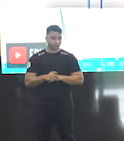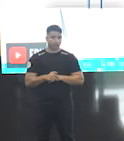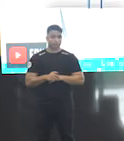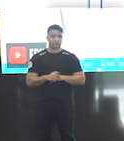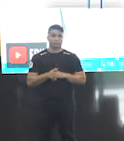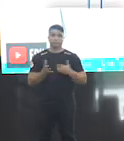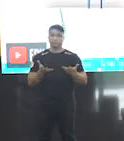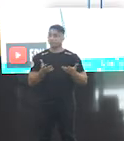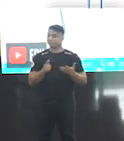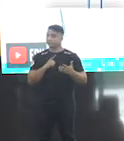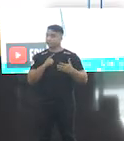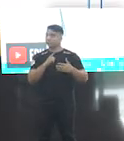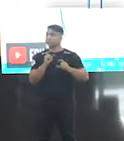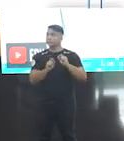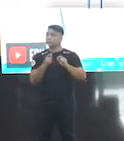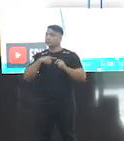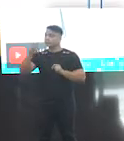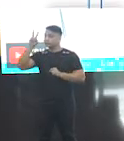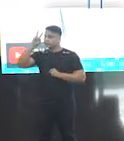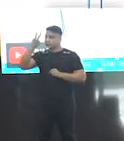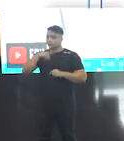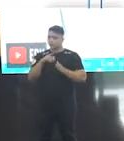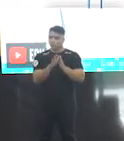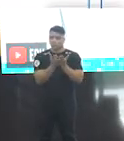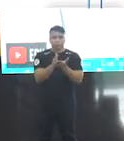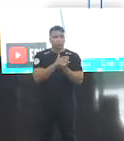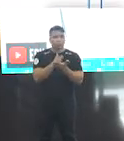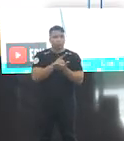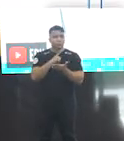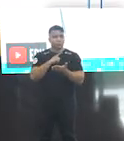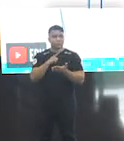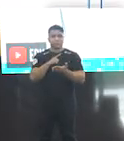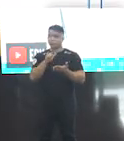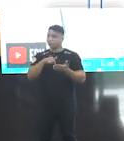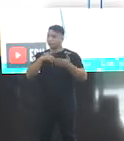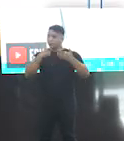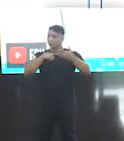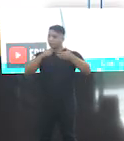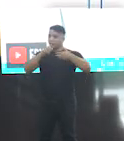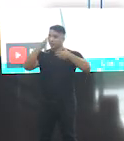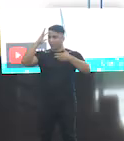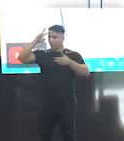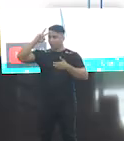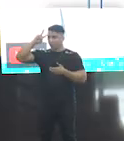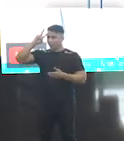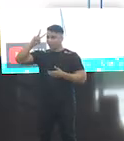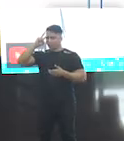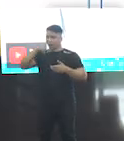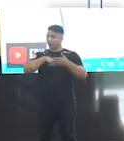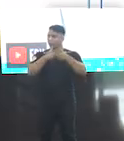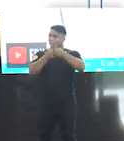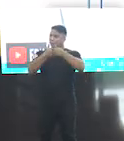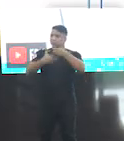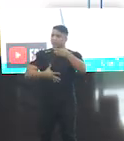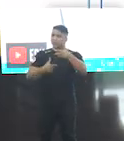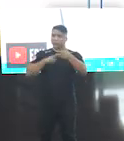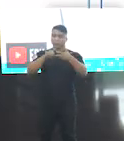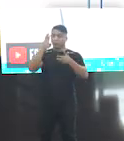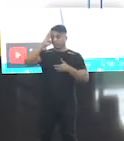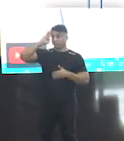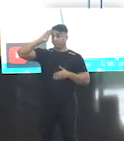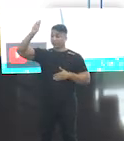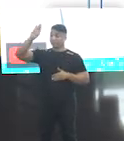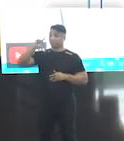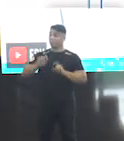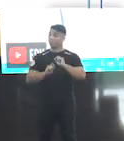vocês lembrassem o seguinte: eu coloquei na apostila, tá aí um mapa mental para vocês olharem. A primeira coisa